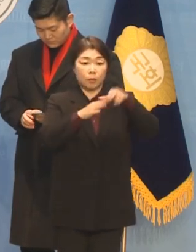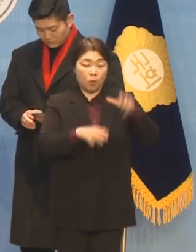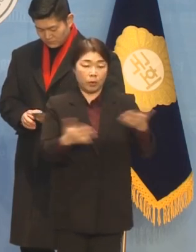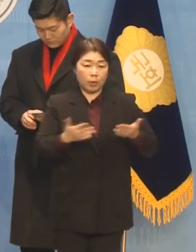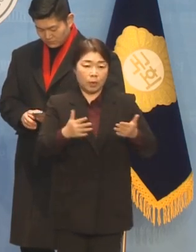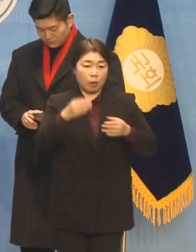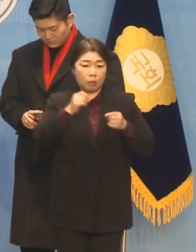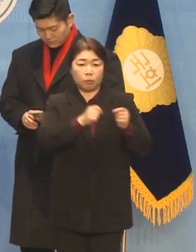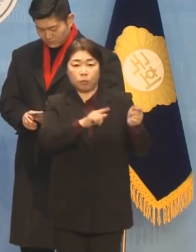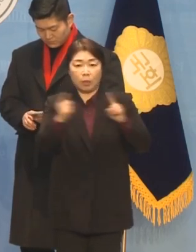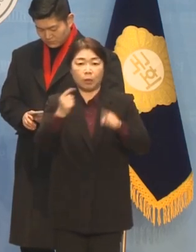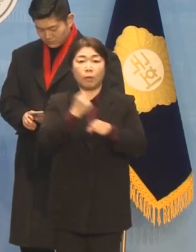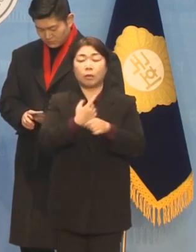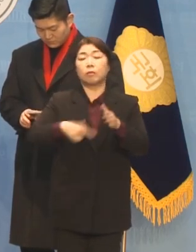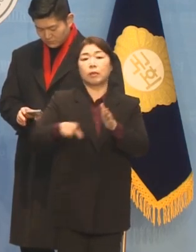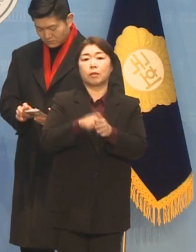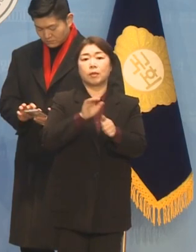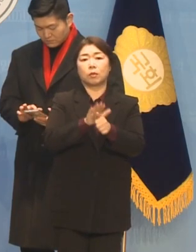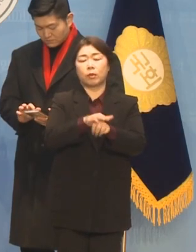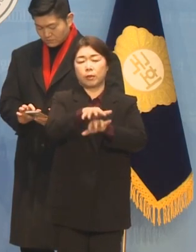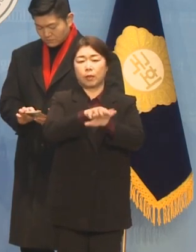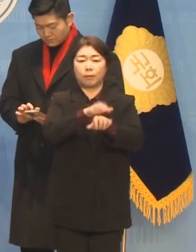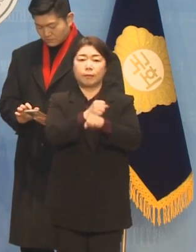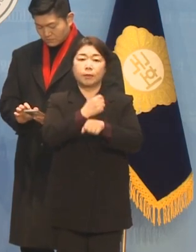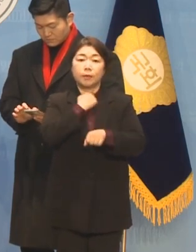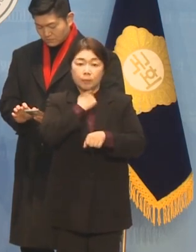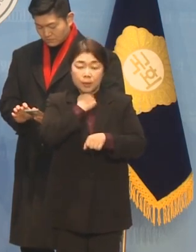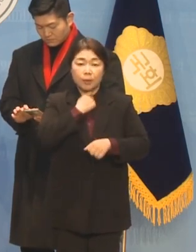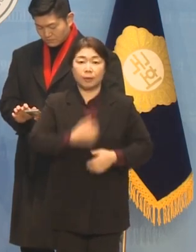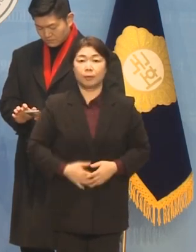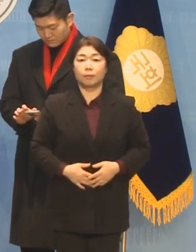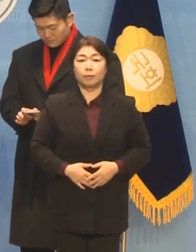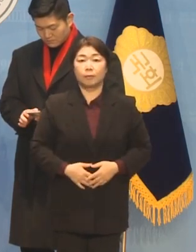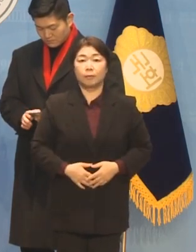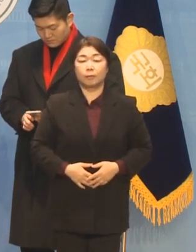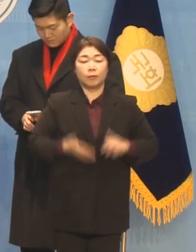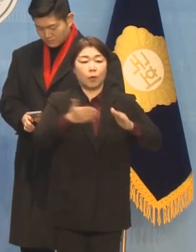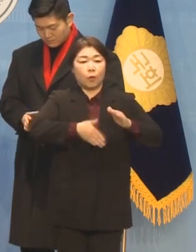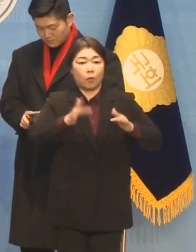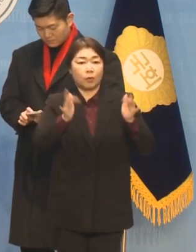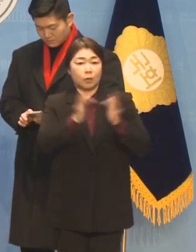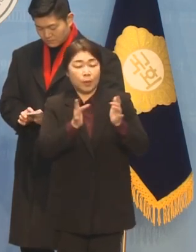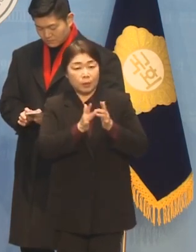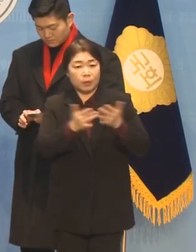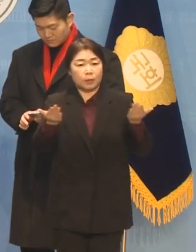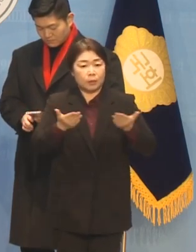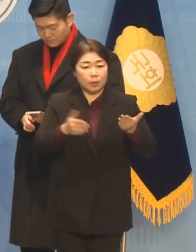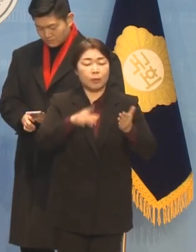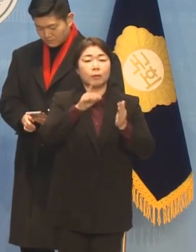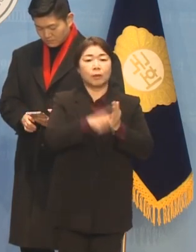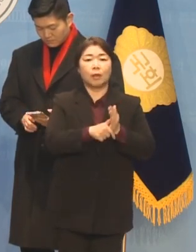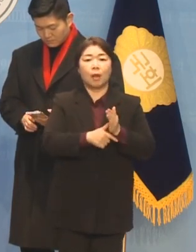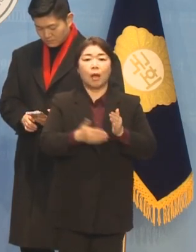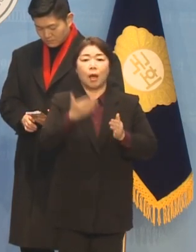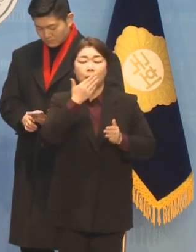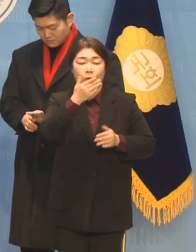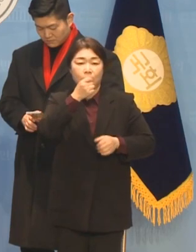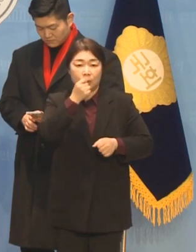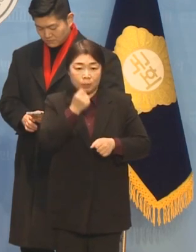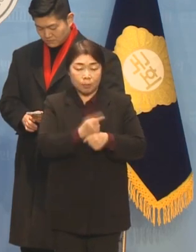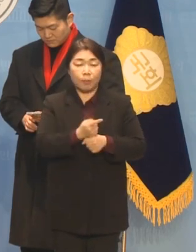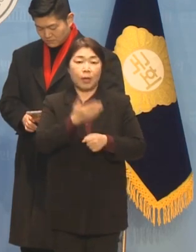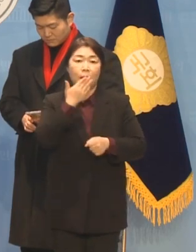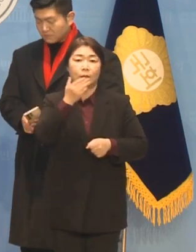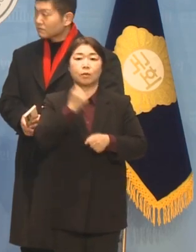위한 지원책을 만들겠습니다. 공공 스마트 워크센터 확충을 통해 가능성을 높이겠습니다.